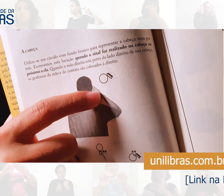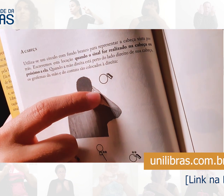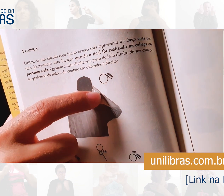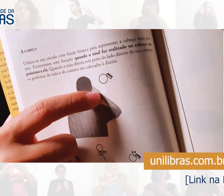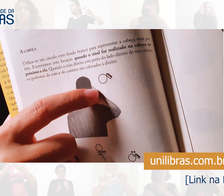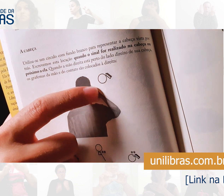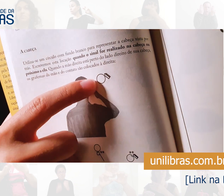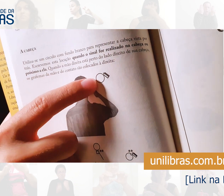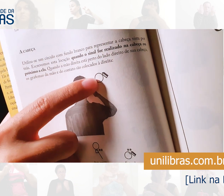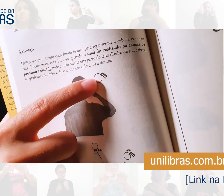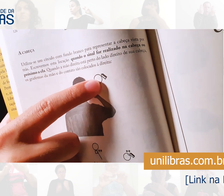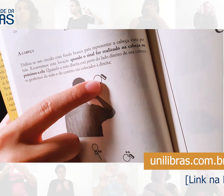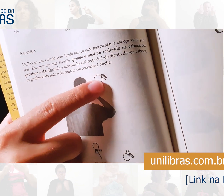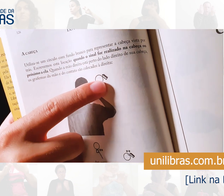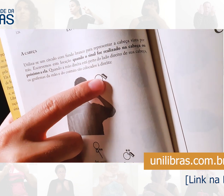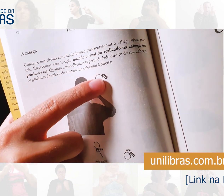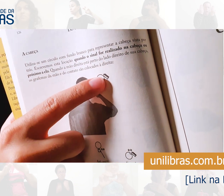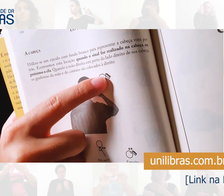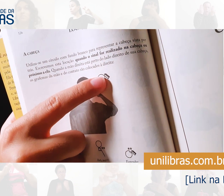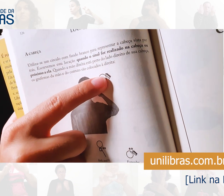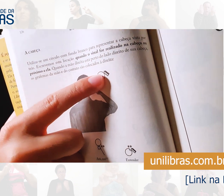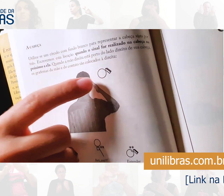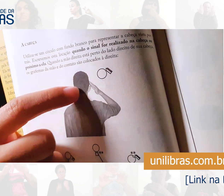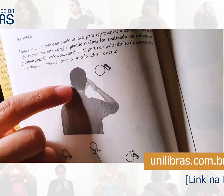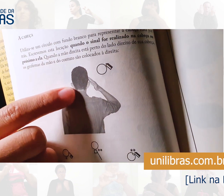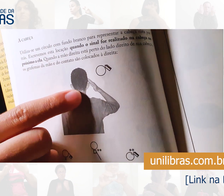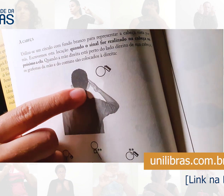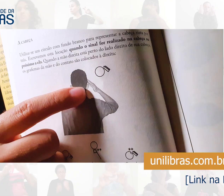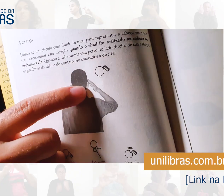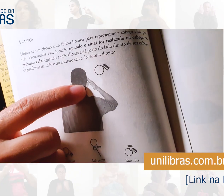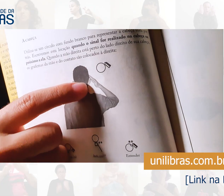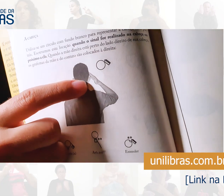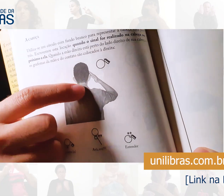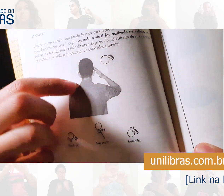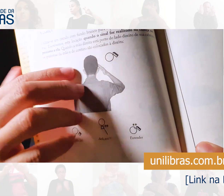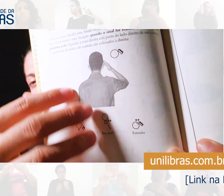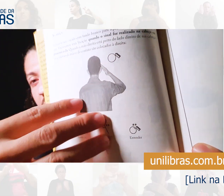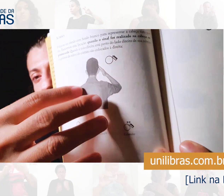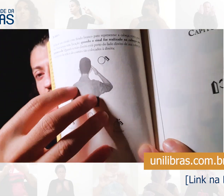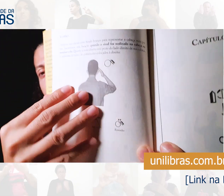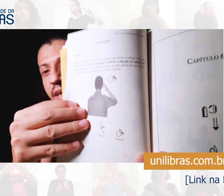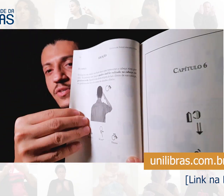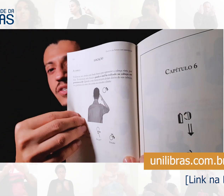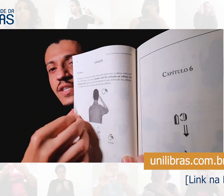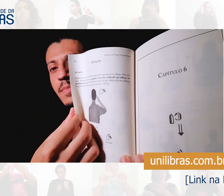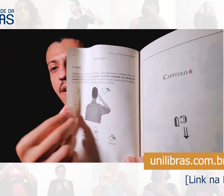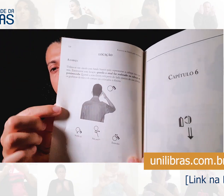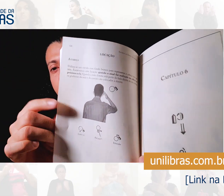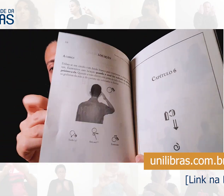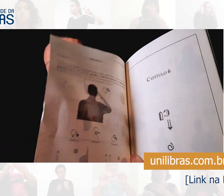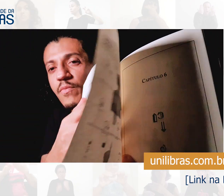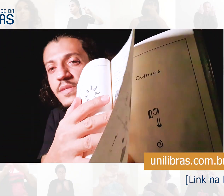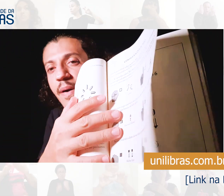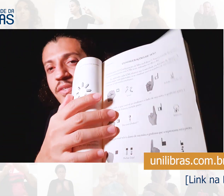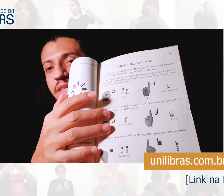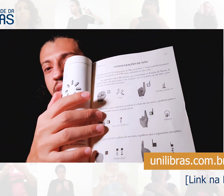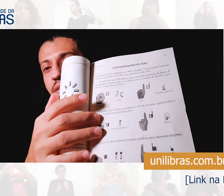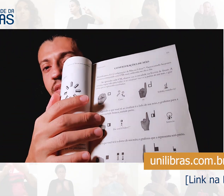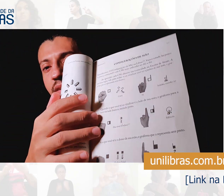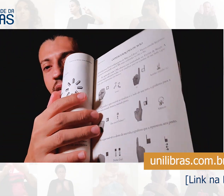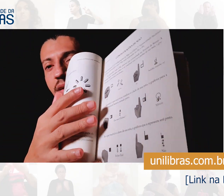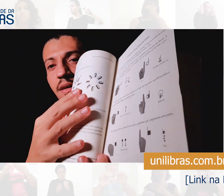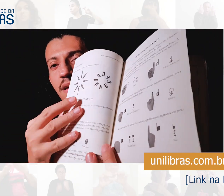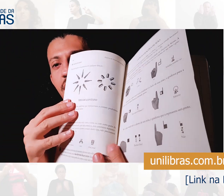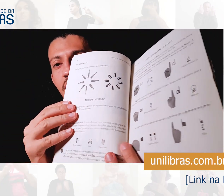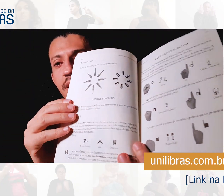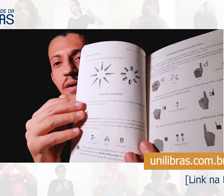a costa da mão aqui, as costas da mão, a parte branca representa a palma, que é justamente o que a Raquel já tinha explicado aqui, ó, algumas páginas